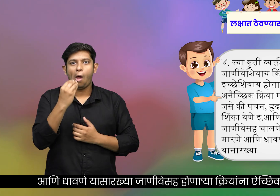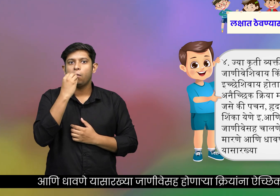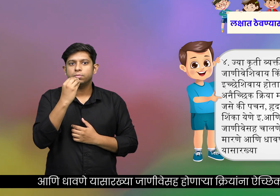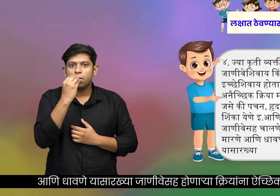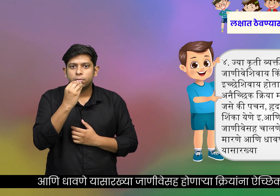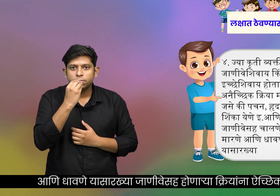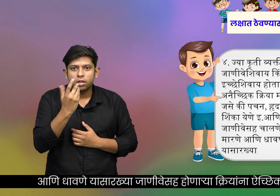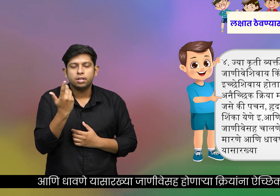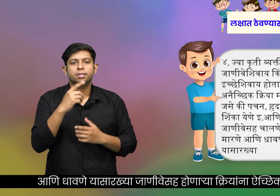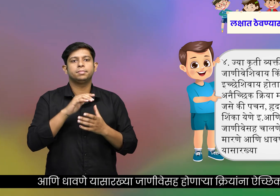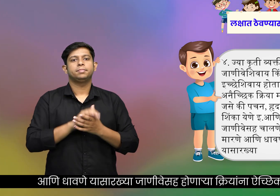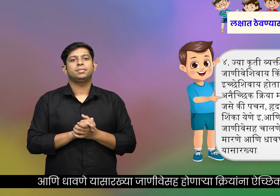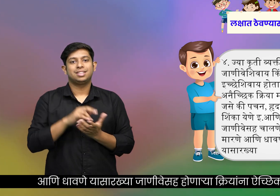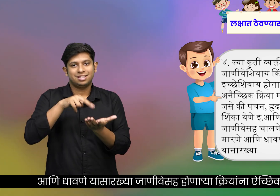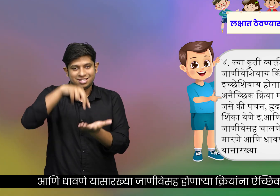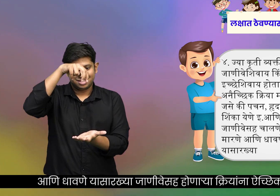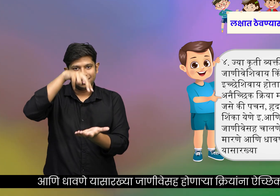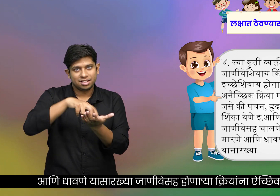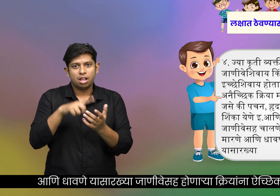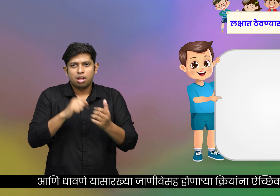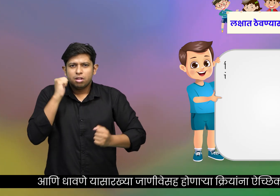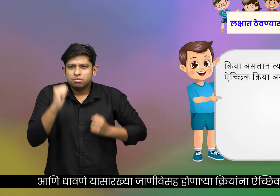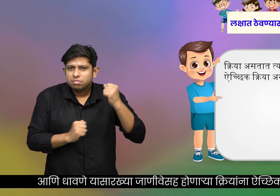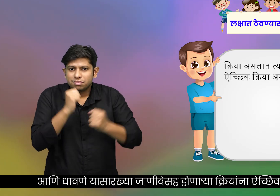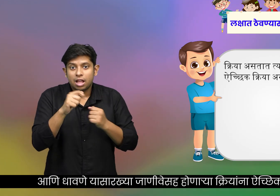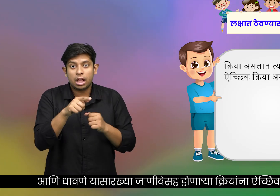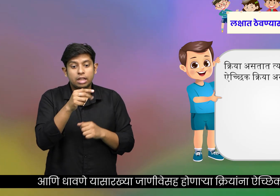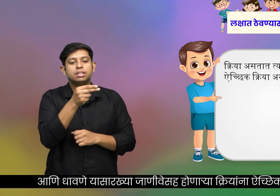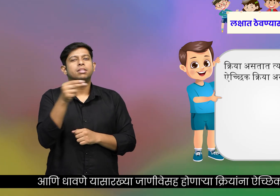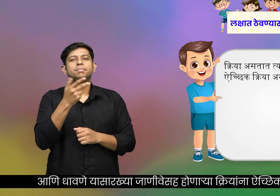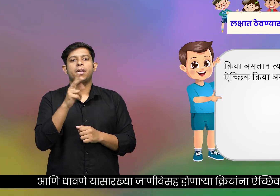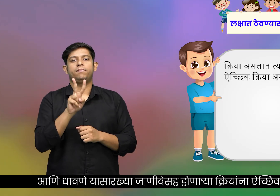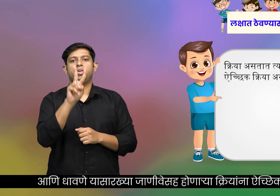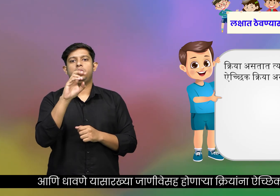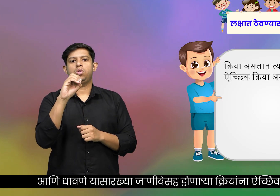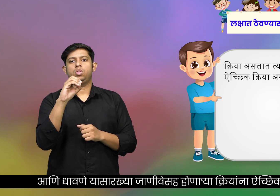धावणे यासारख्या जाणीवसह होणाऱ्या क्रियांना ऐच्छिक क्रिया असं म्हणतात.